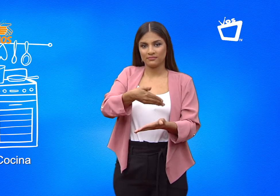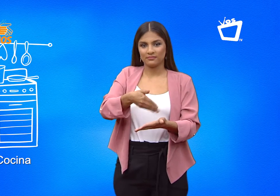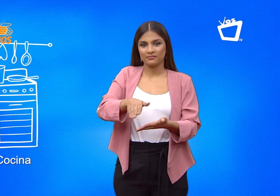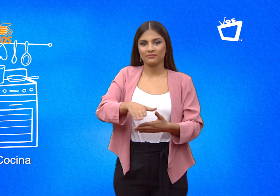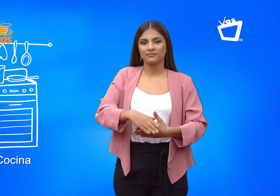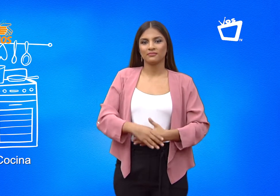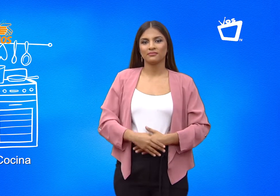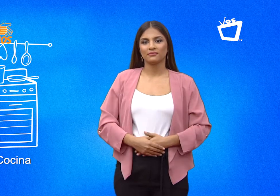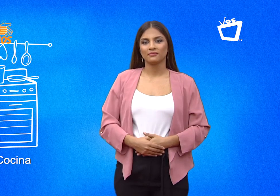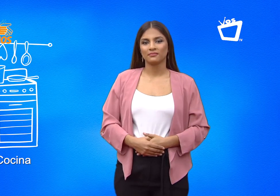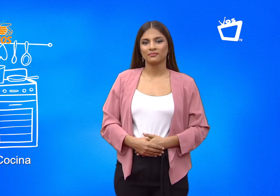Cocina.